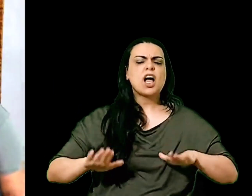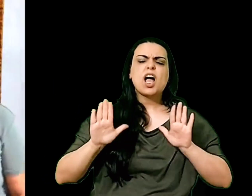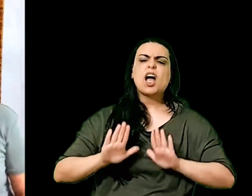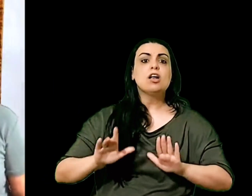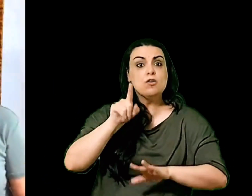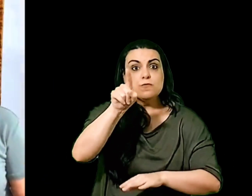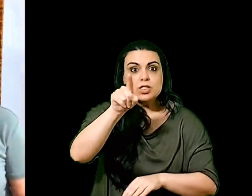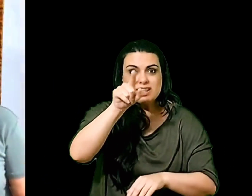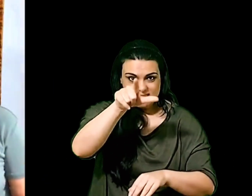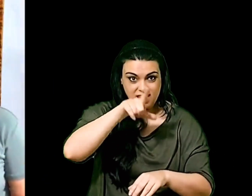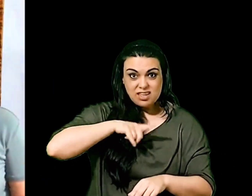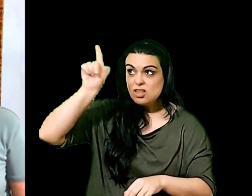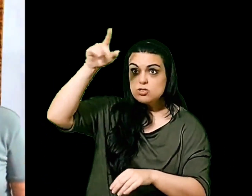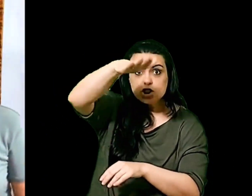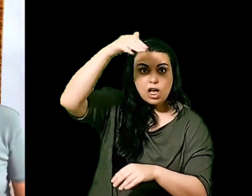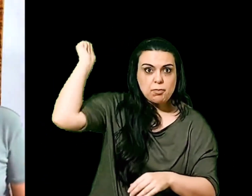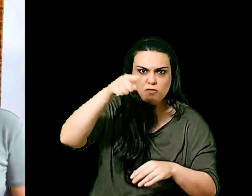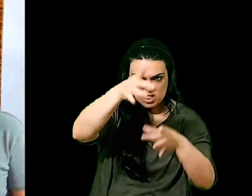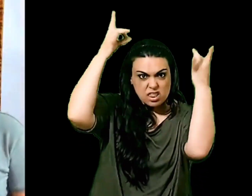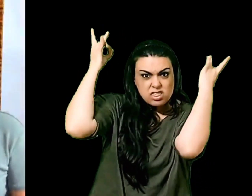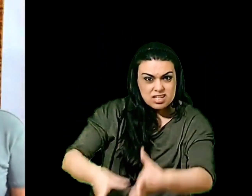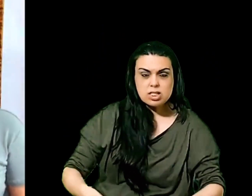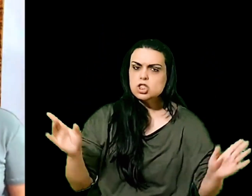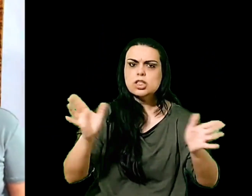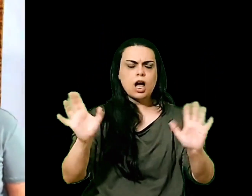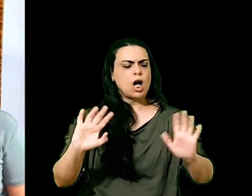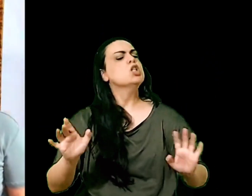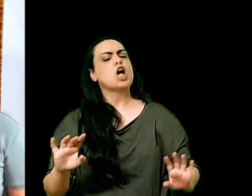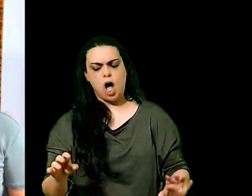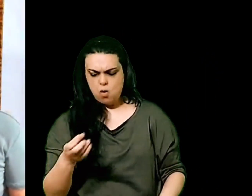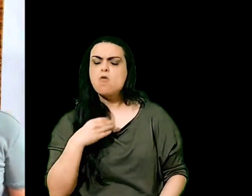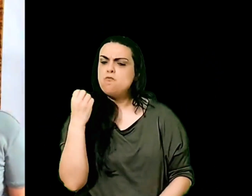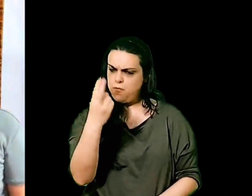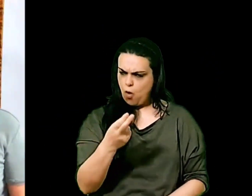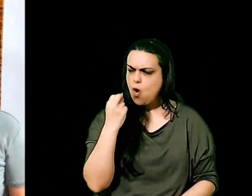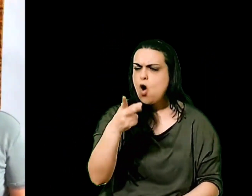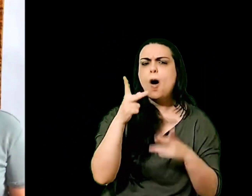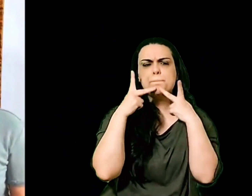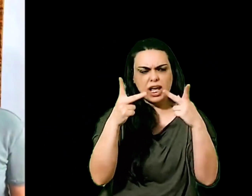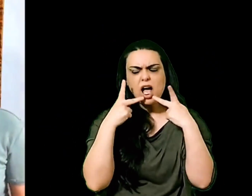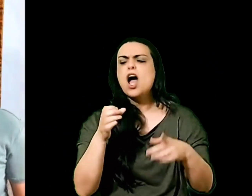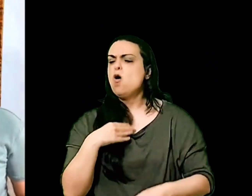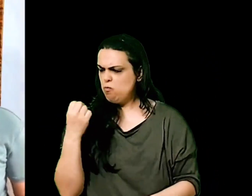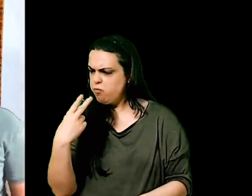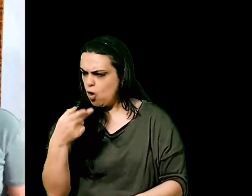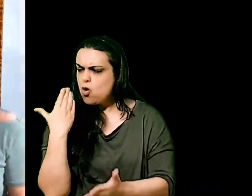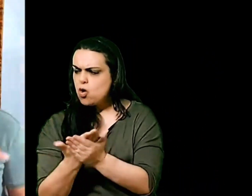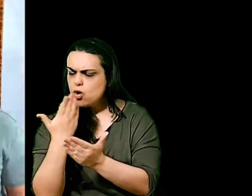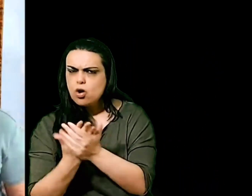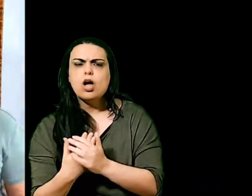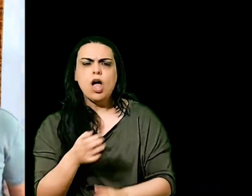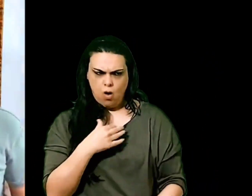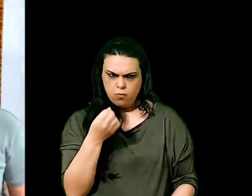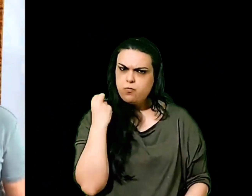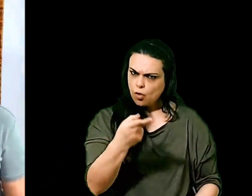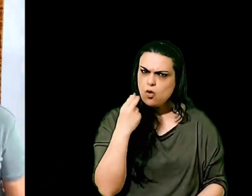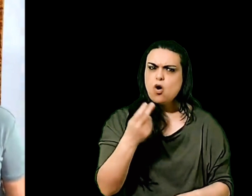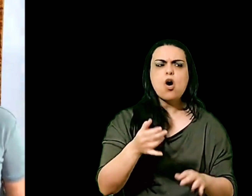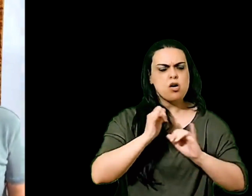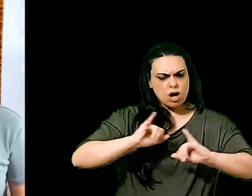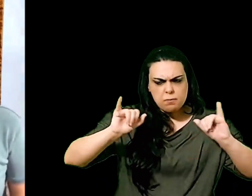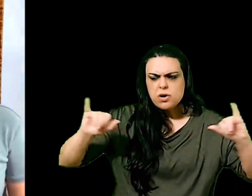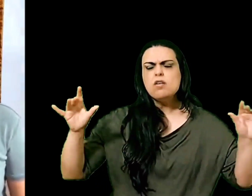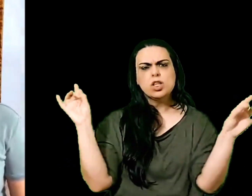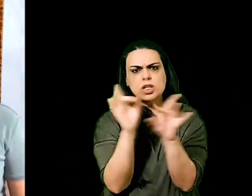protelar por anos. Você que tem um chamado, você não desiste do seu chamado. Você diz assim, não, eu ainda vou pregar, não, eu ainda vou estudar, não, eu